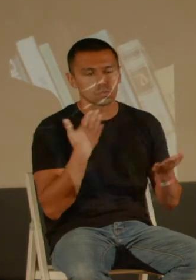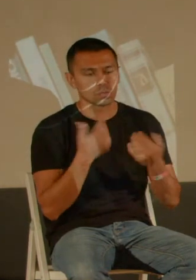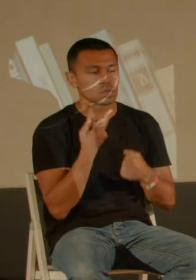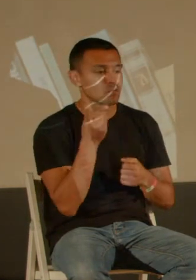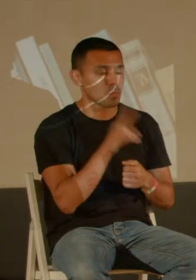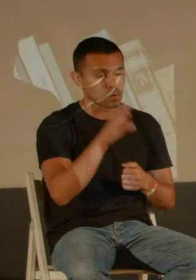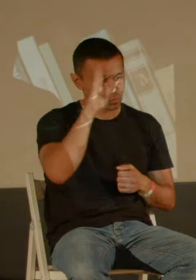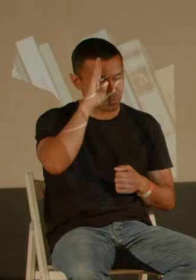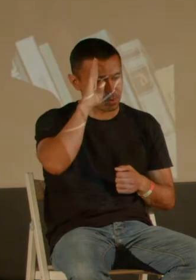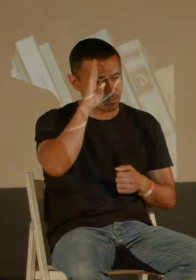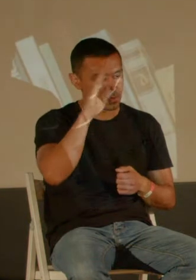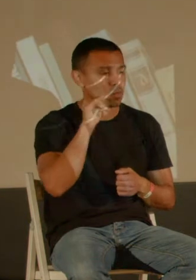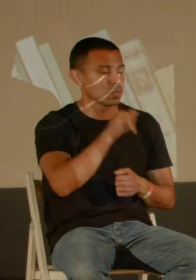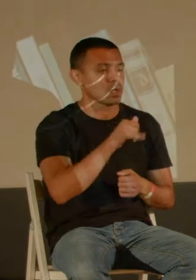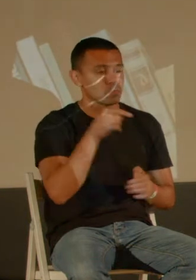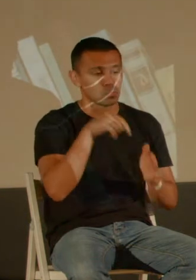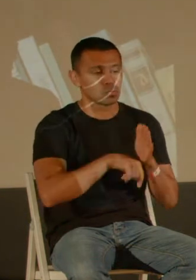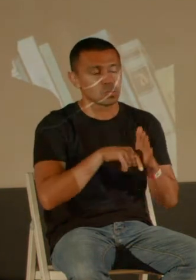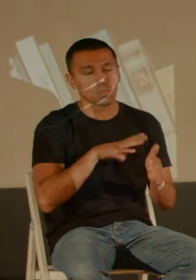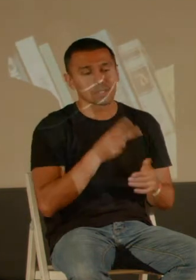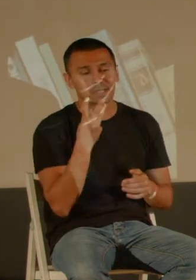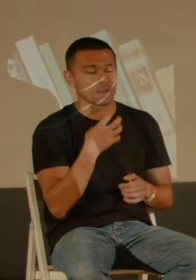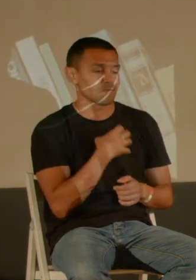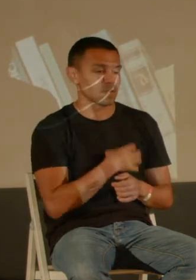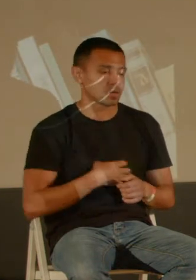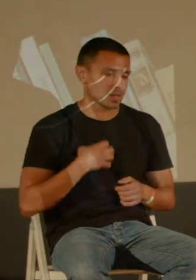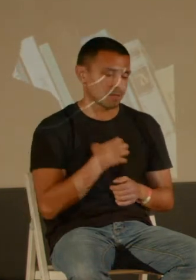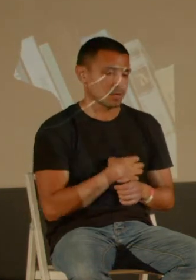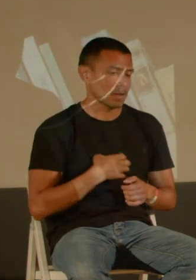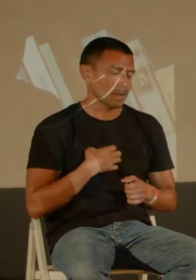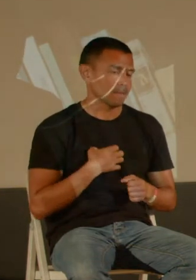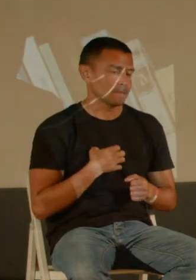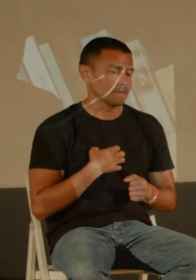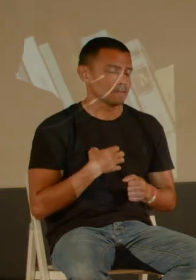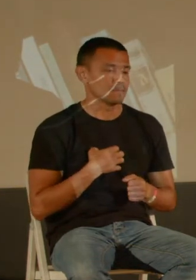з двома чоловіками. Тобто в неї, по суті, було три важливих